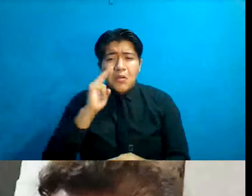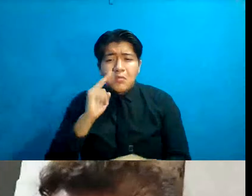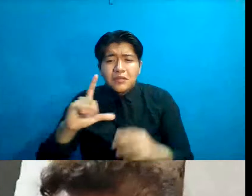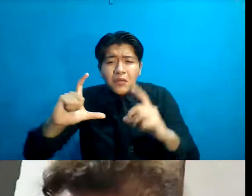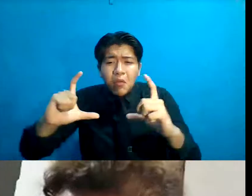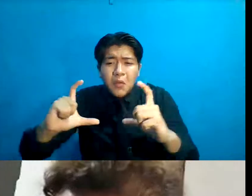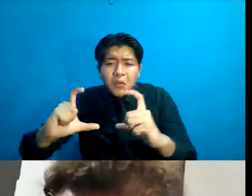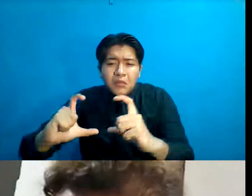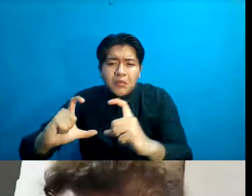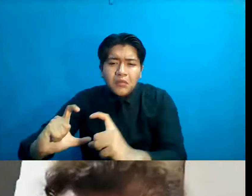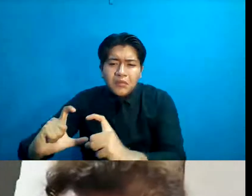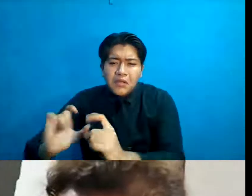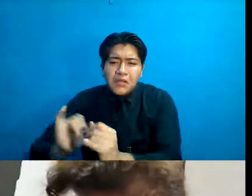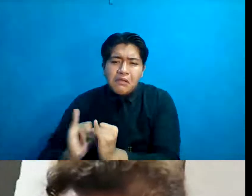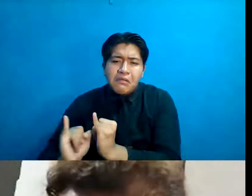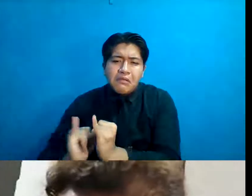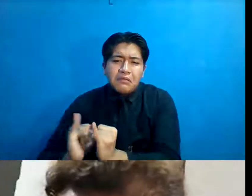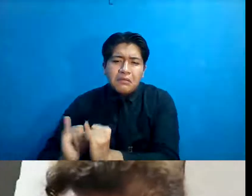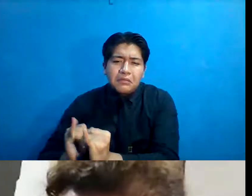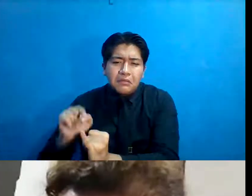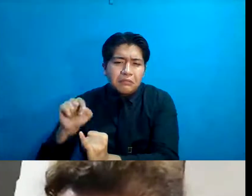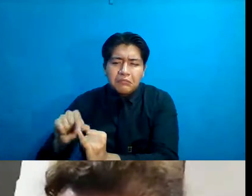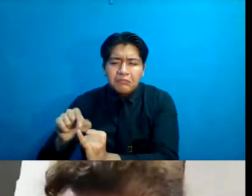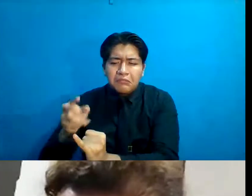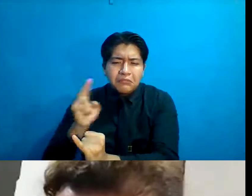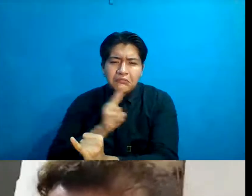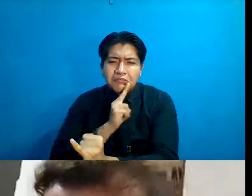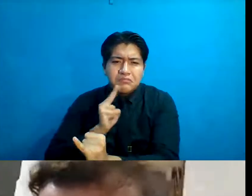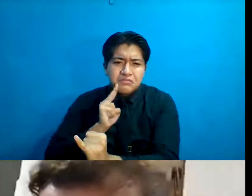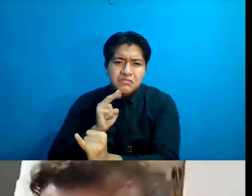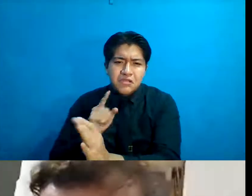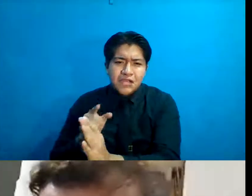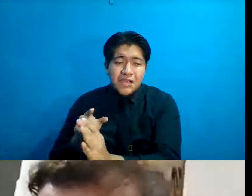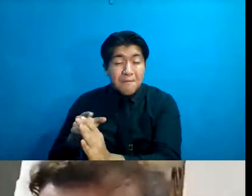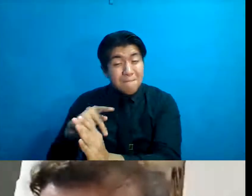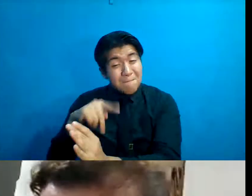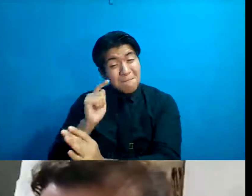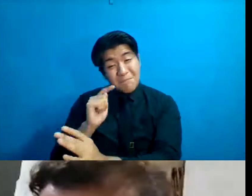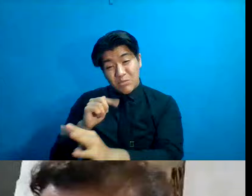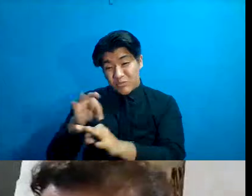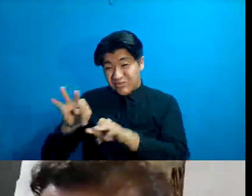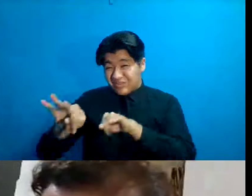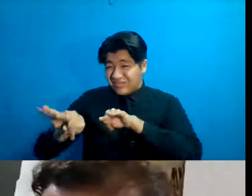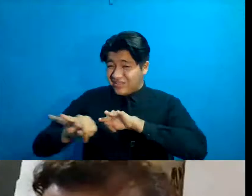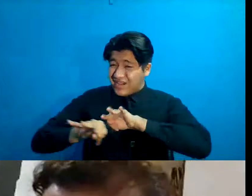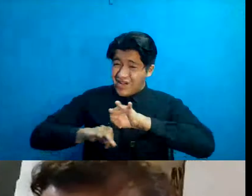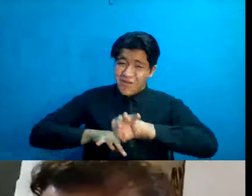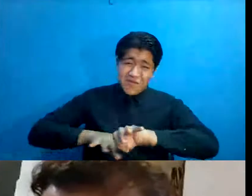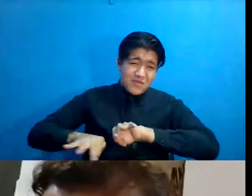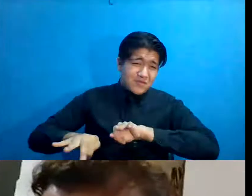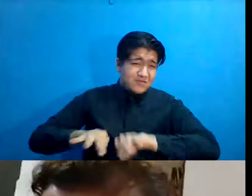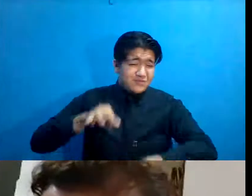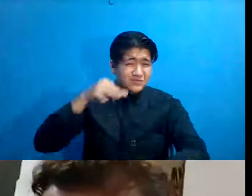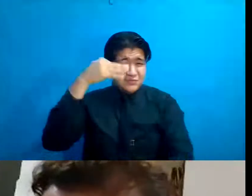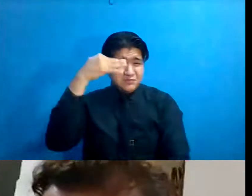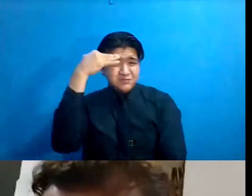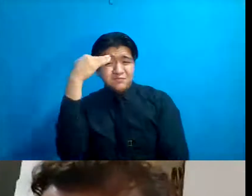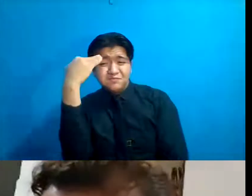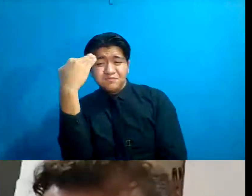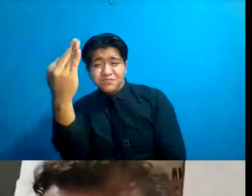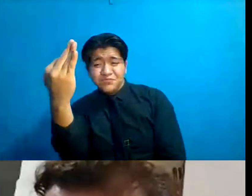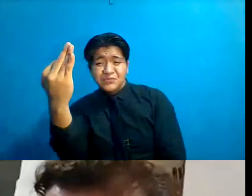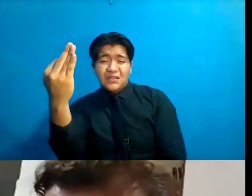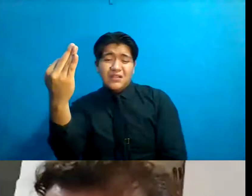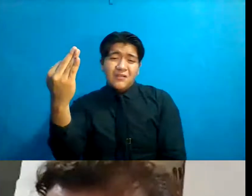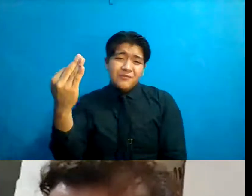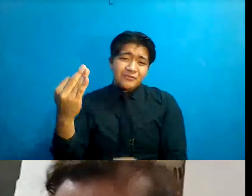intérprete en los noticieros, ¿no? O sea, es un trabajo enorme que lleva mucho tiempo, se invierte mucho en capacitación, su